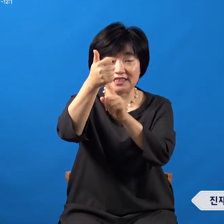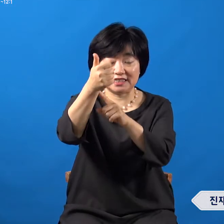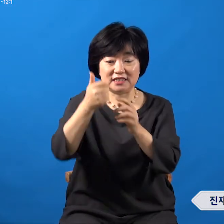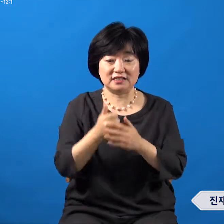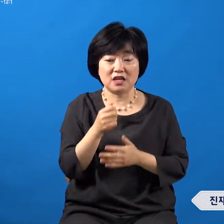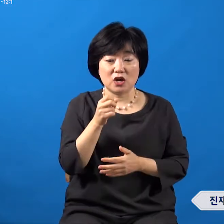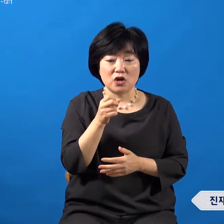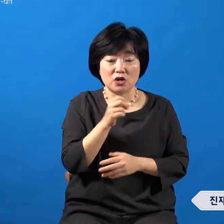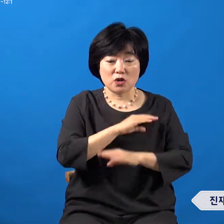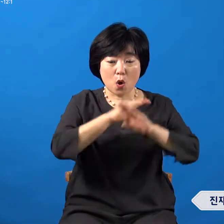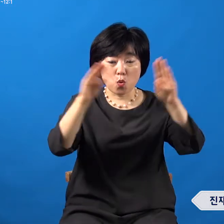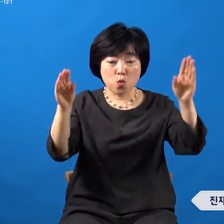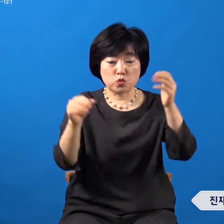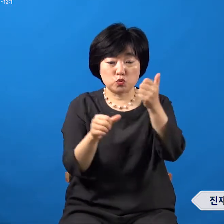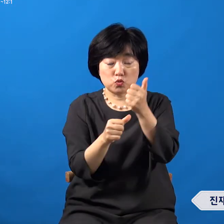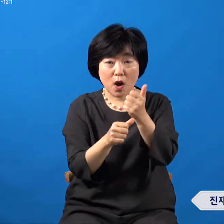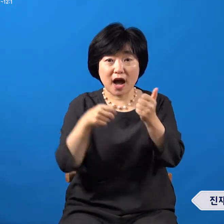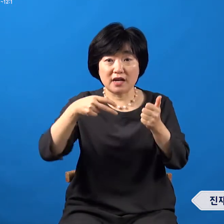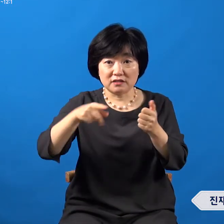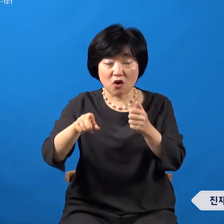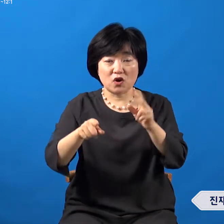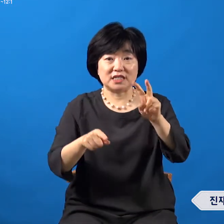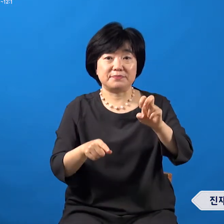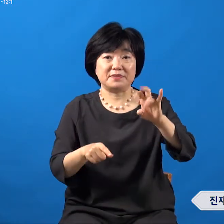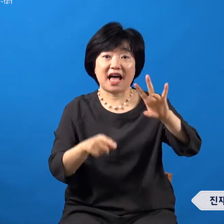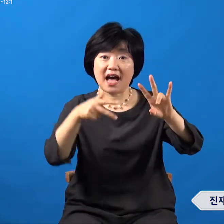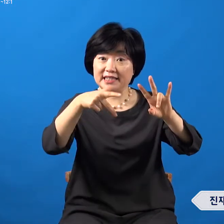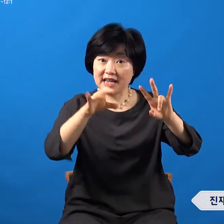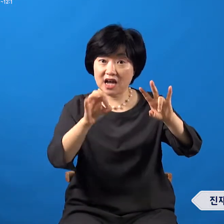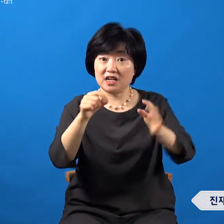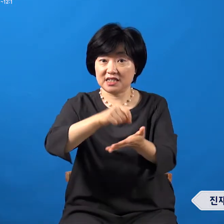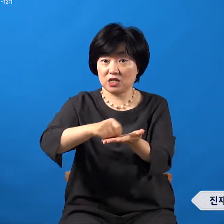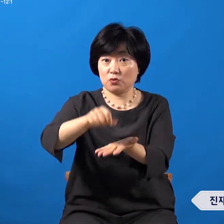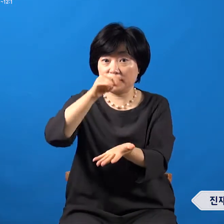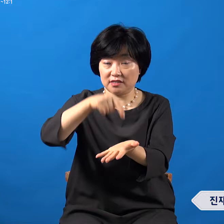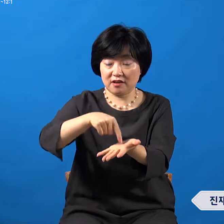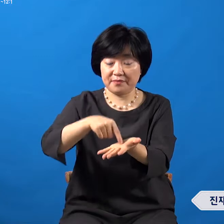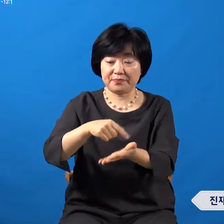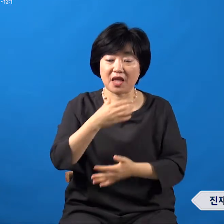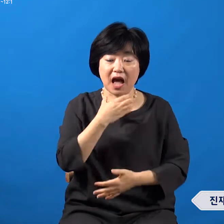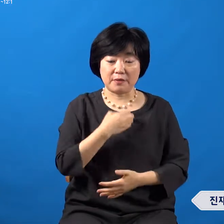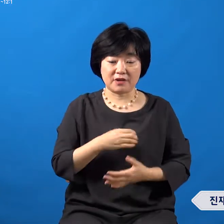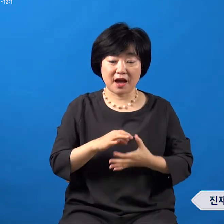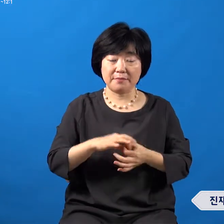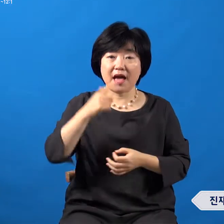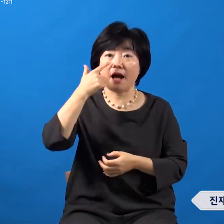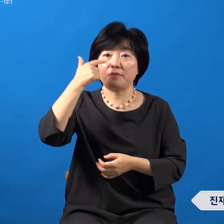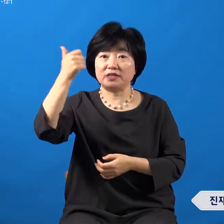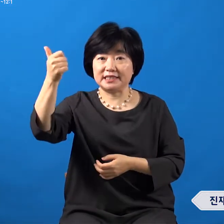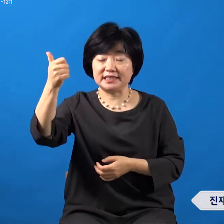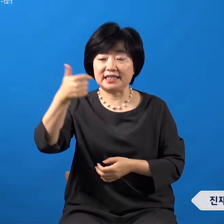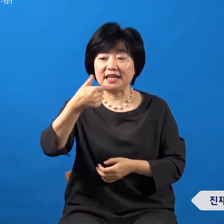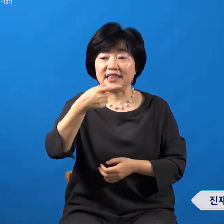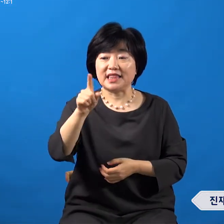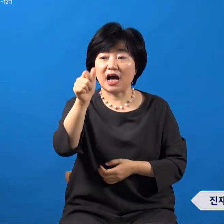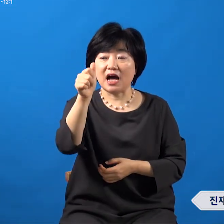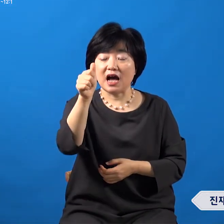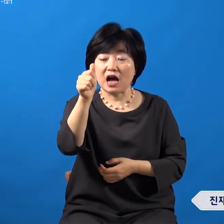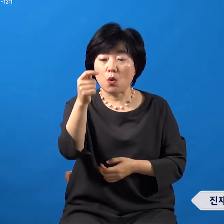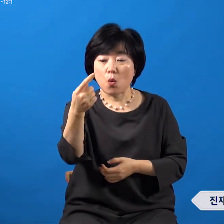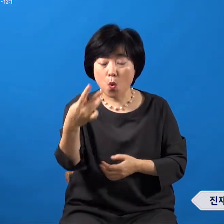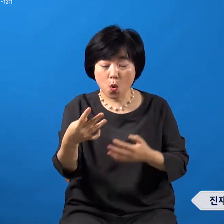대해서는 여호수아서 24장에 이렇게 말씀되어져 있습니다. 아브라함의 아버지